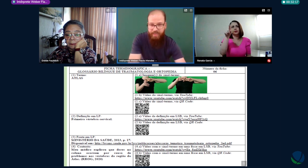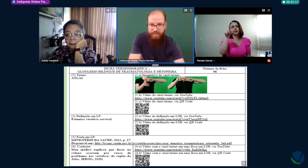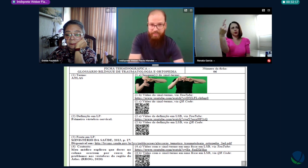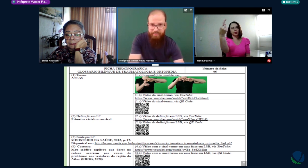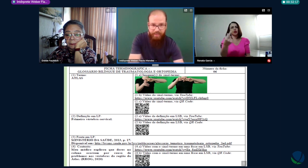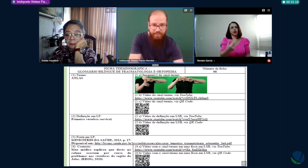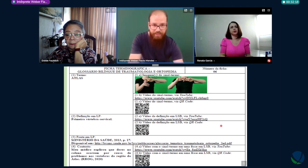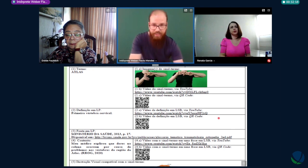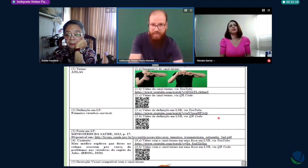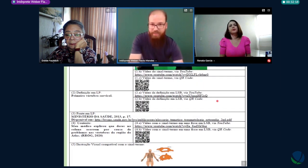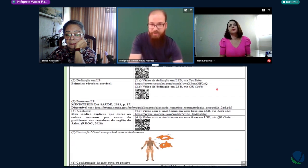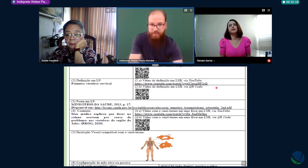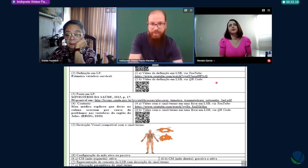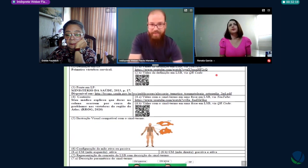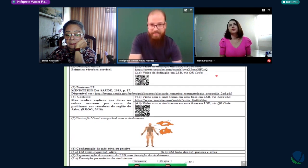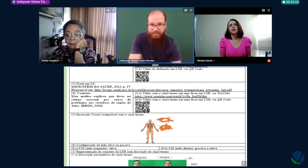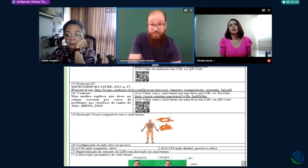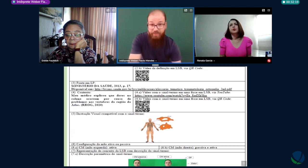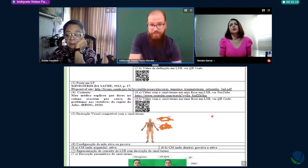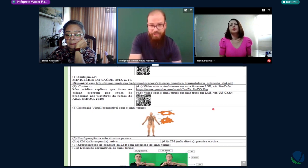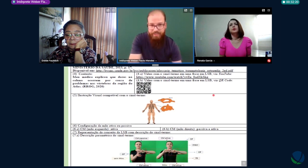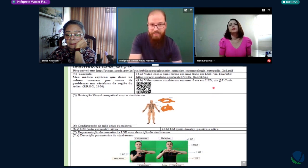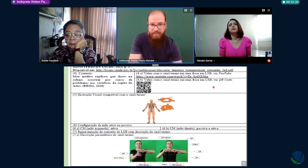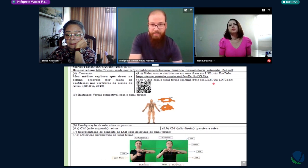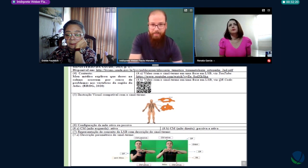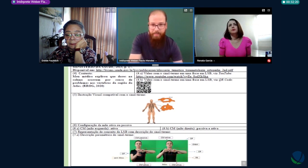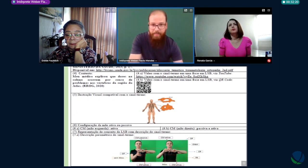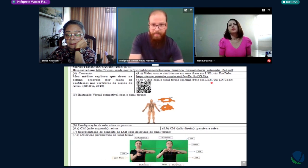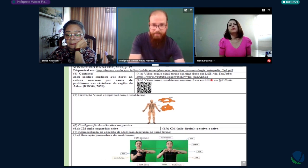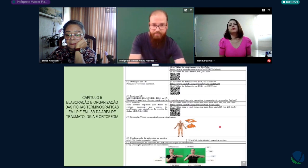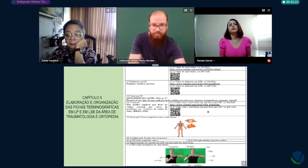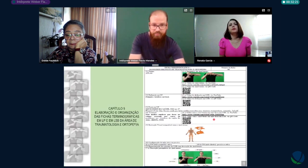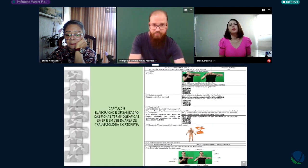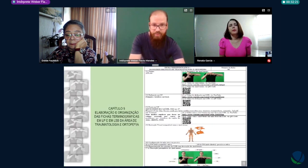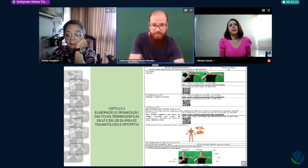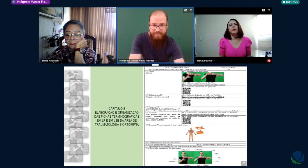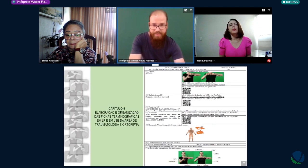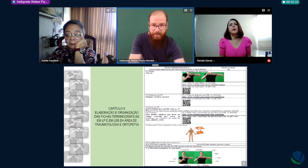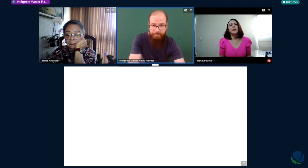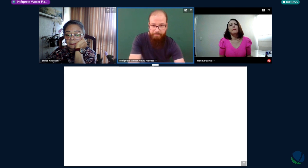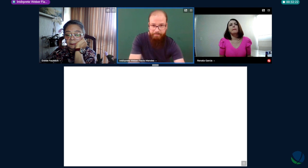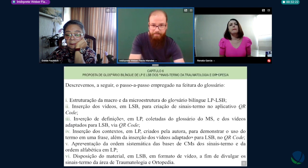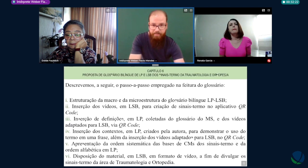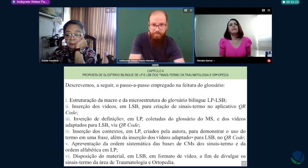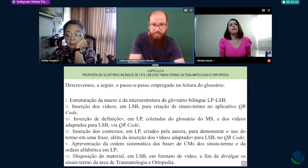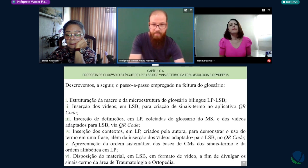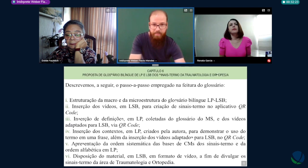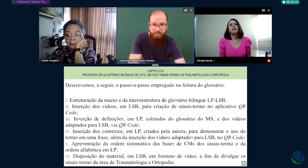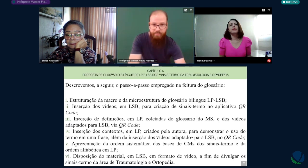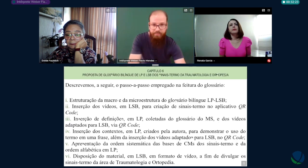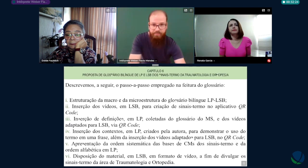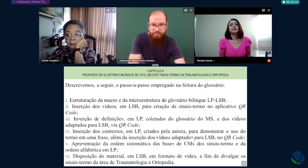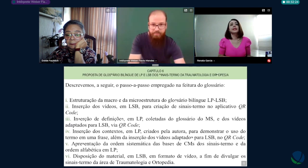tudo isso tá registrado e organizado em fichas. Pode passar.